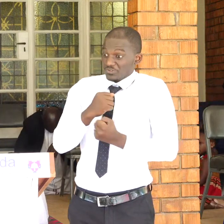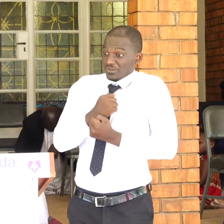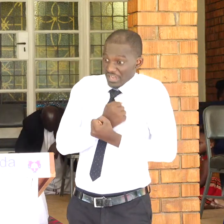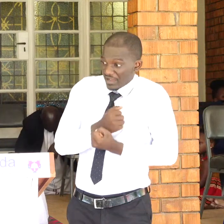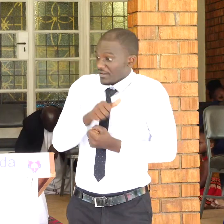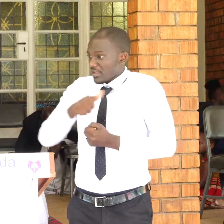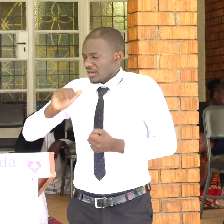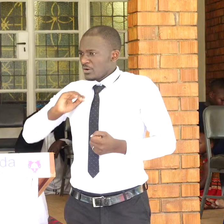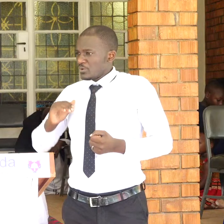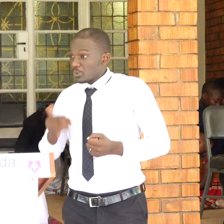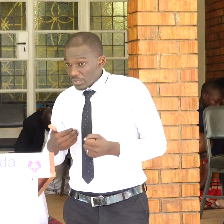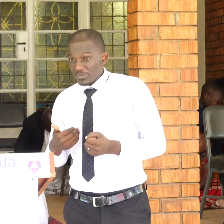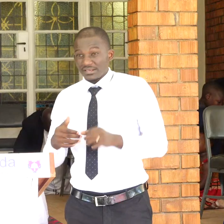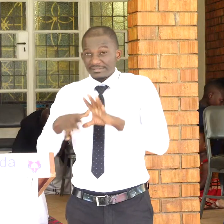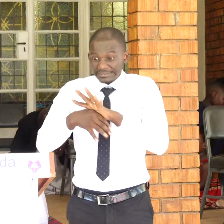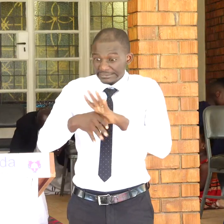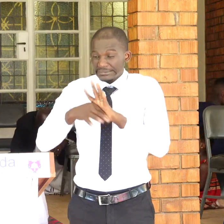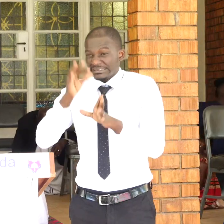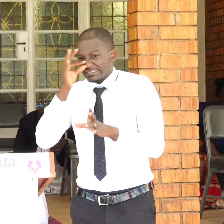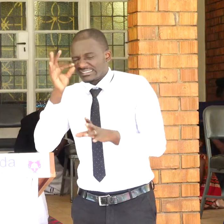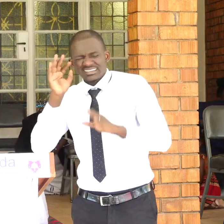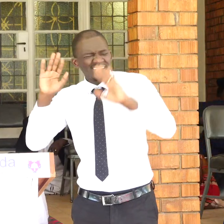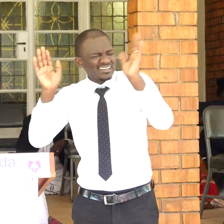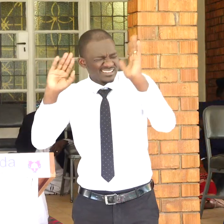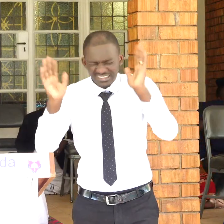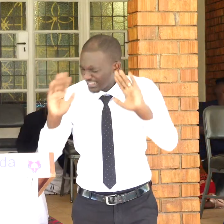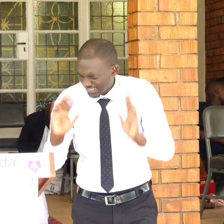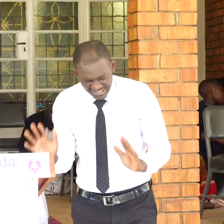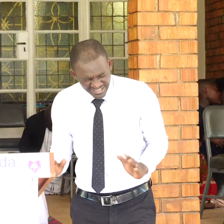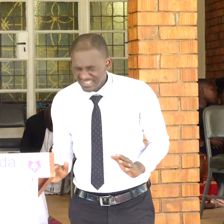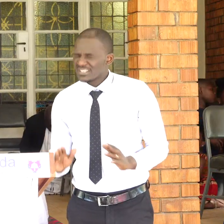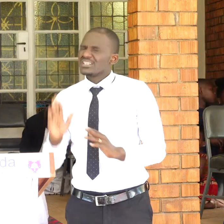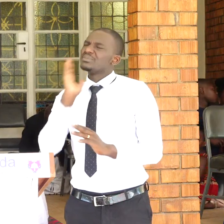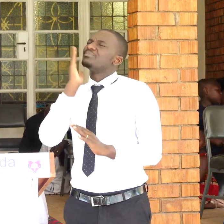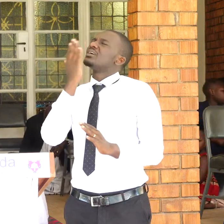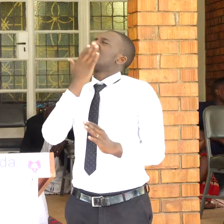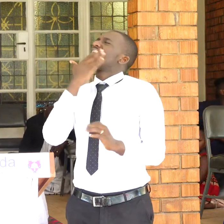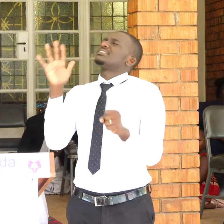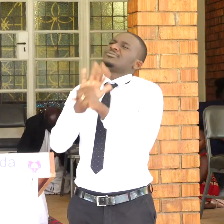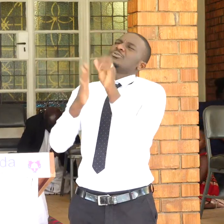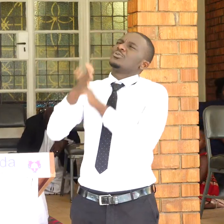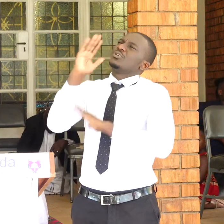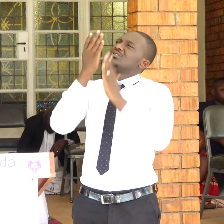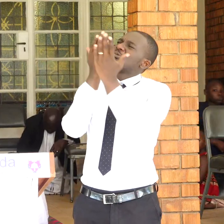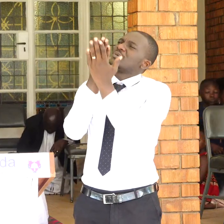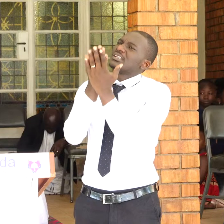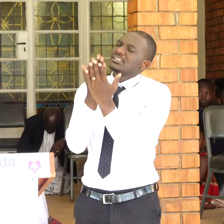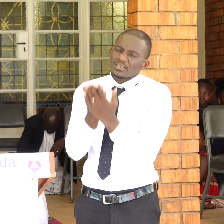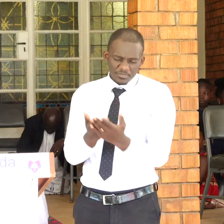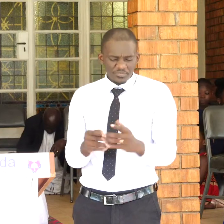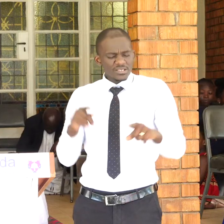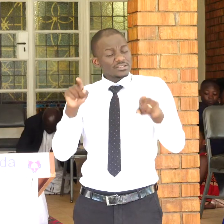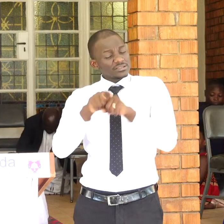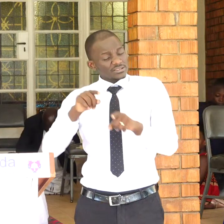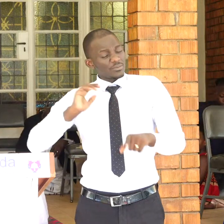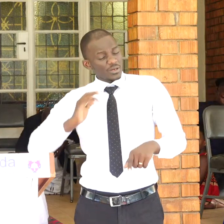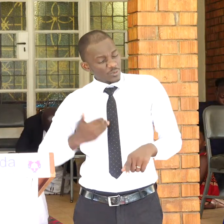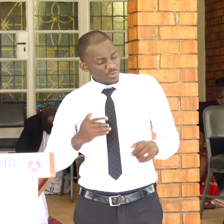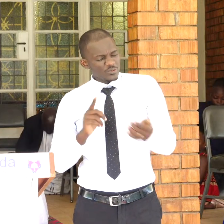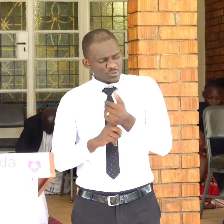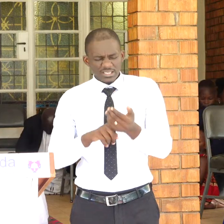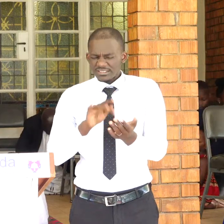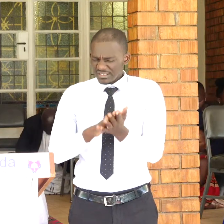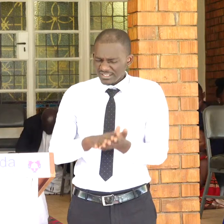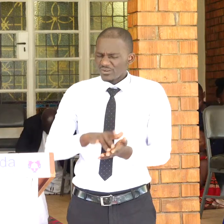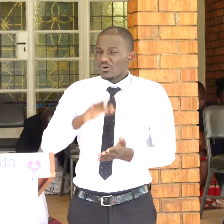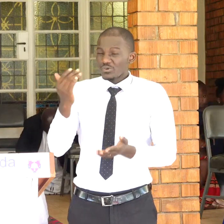bannaabwe kubanga ekyo si kyewayagala ayi Katonda ow'ekisa tukwegayirira mukama n'abakyala baweebwe ekitiibwa